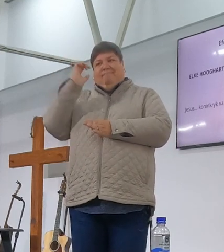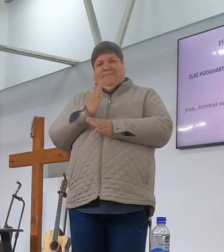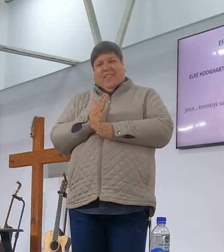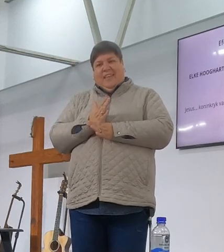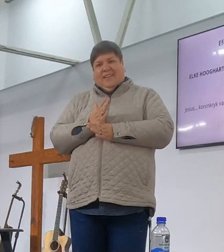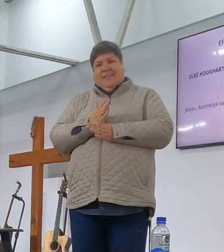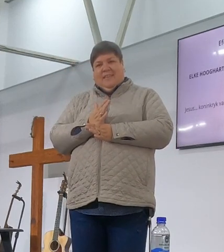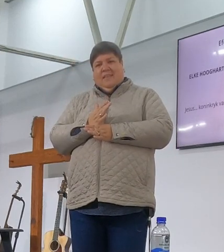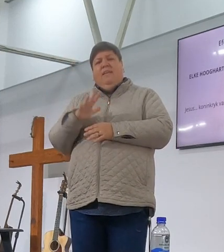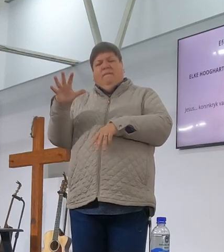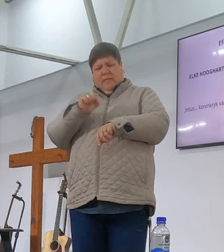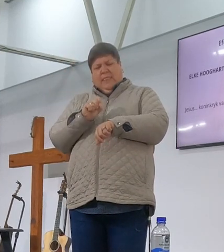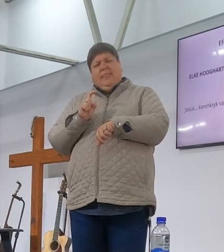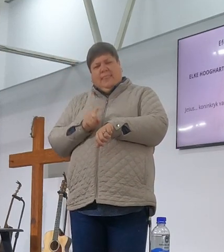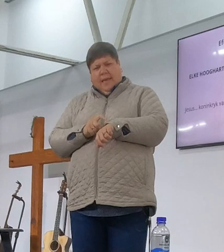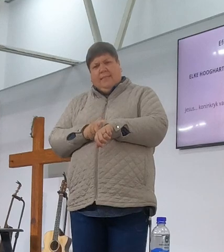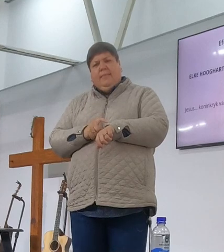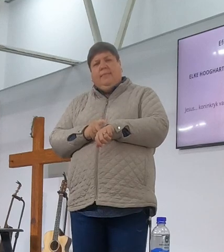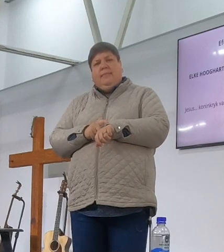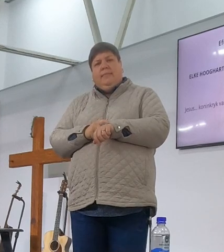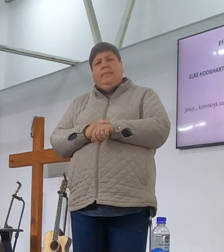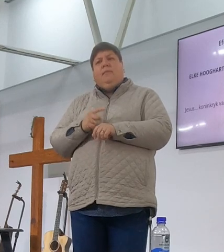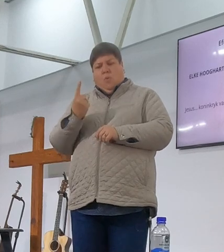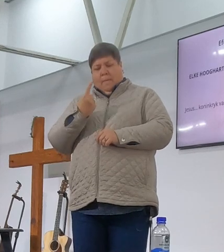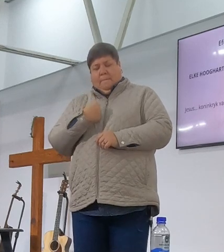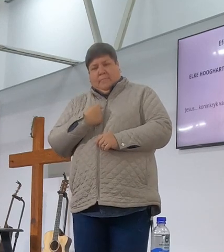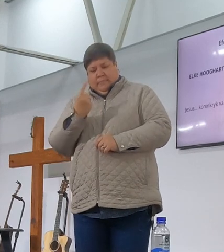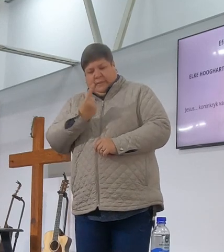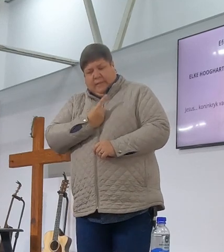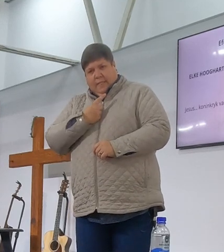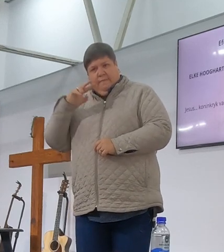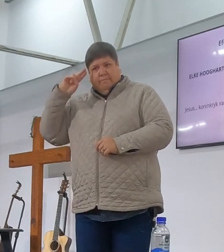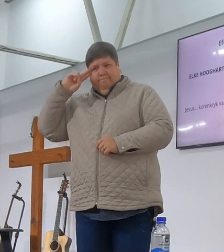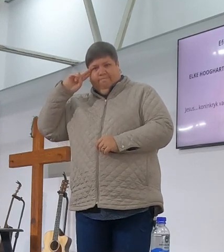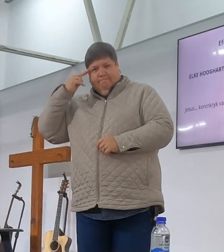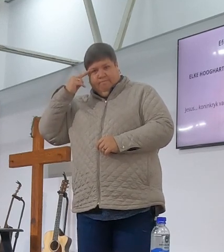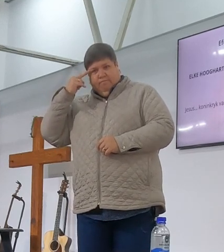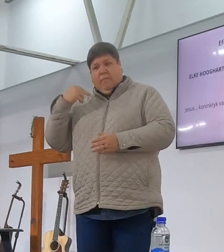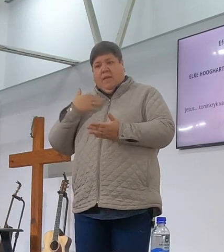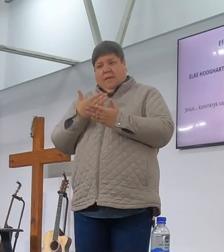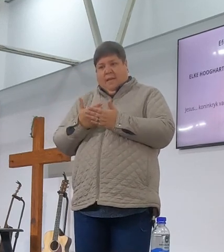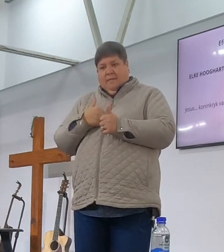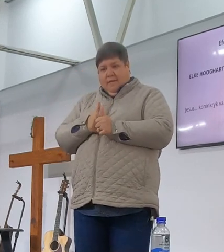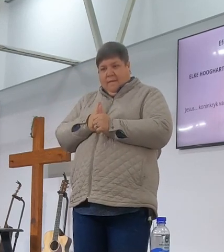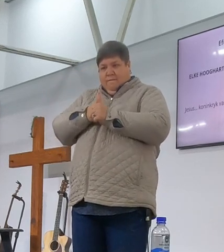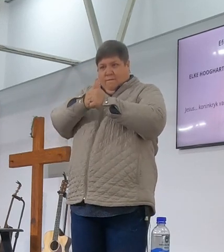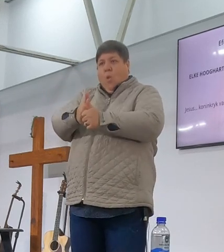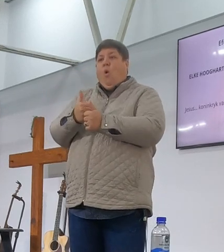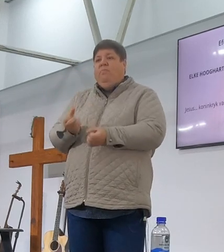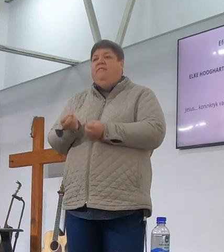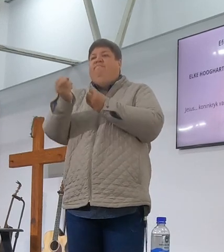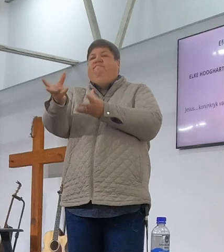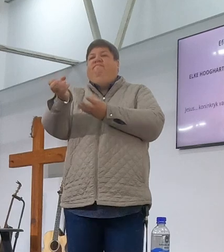vat tyd en dit vat van onsself om dit vir die volgende geslag te kan gee.